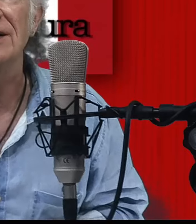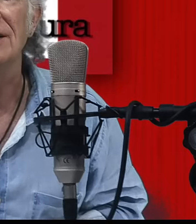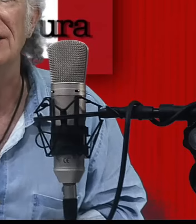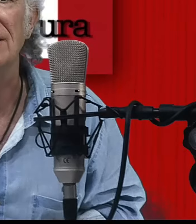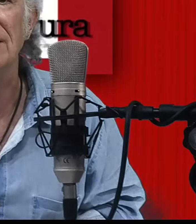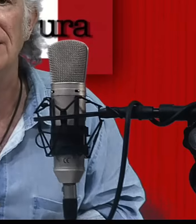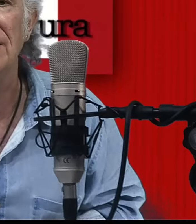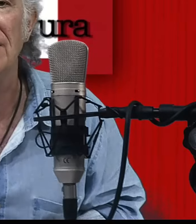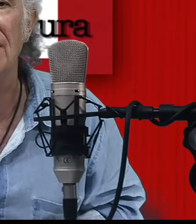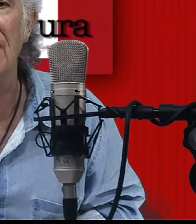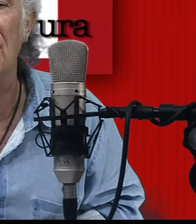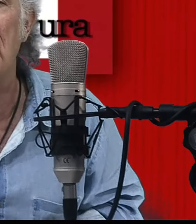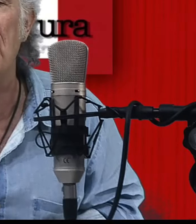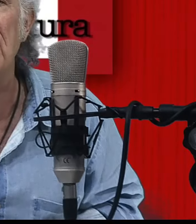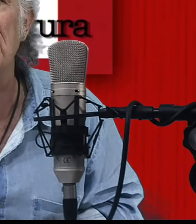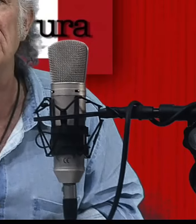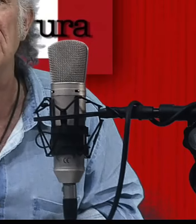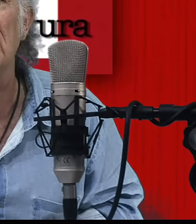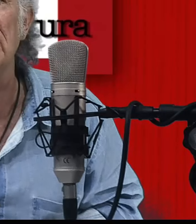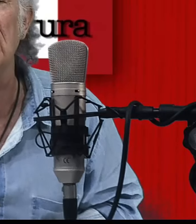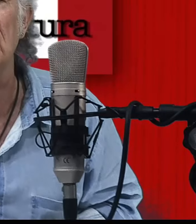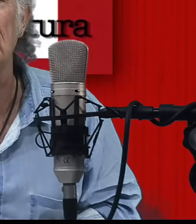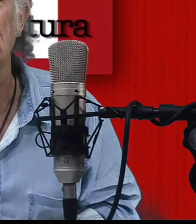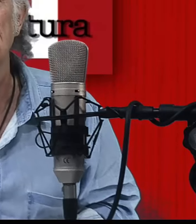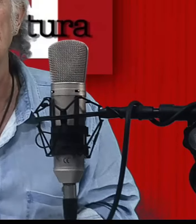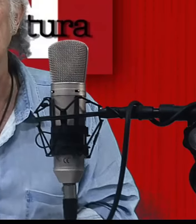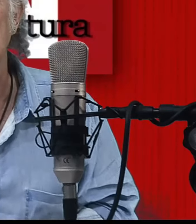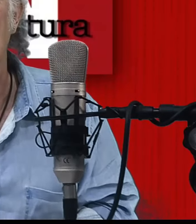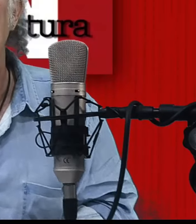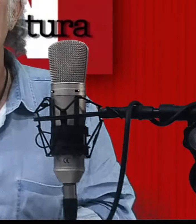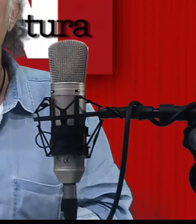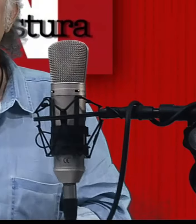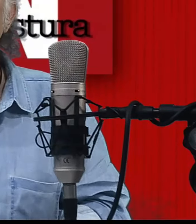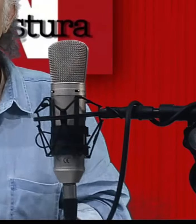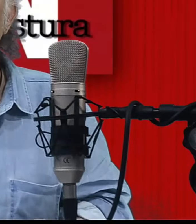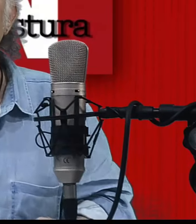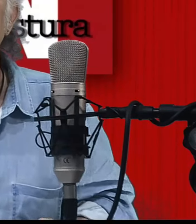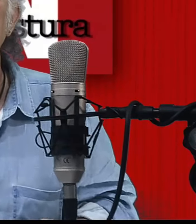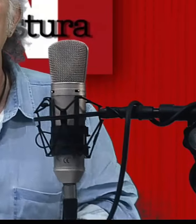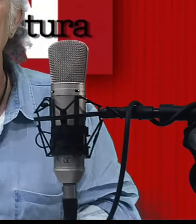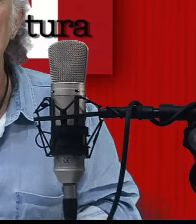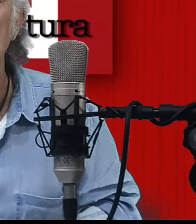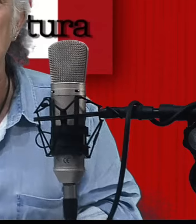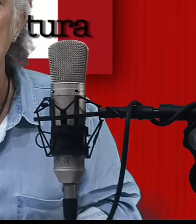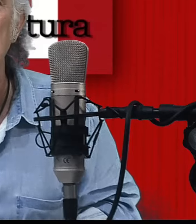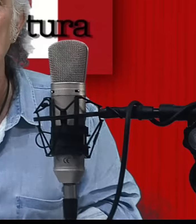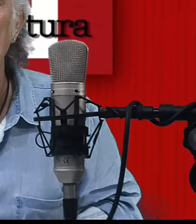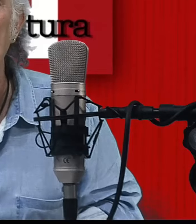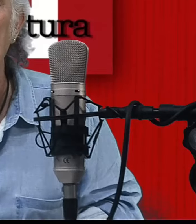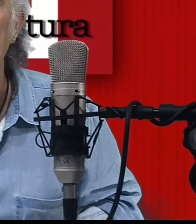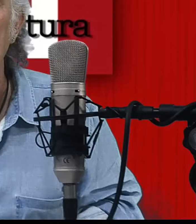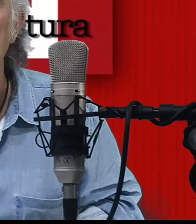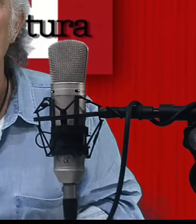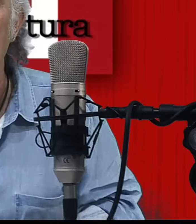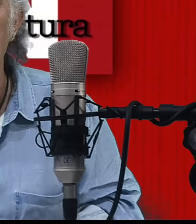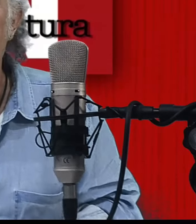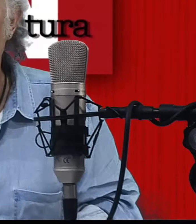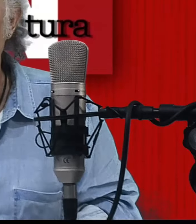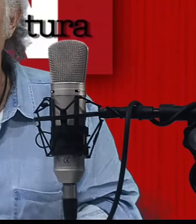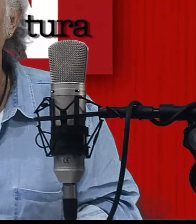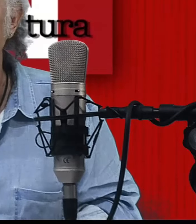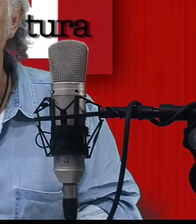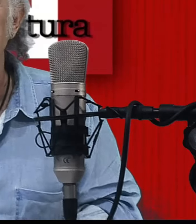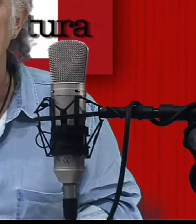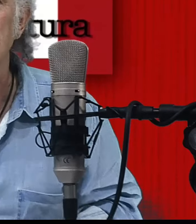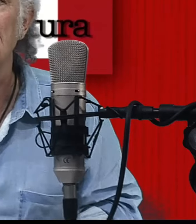romper el populismo del siglo XXI, el llamado socialismo del siglo XXI, o